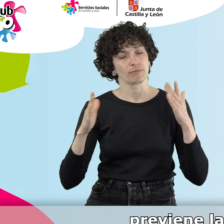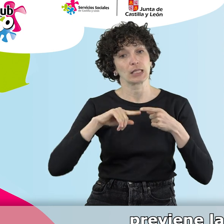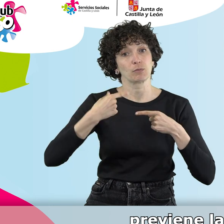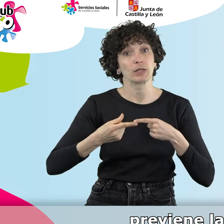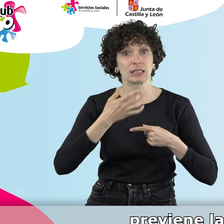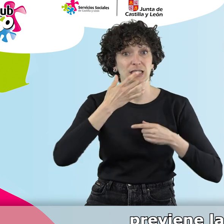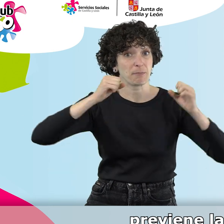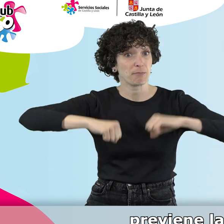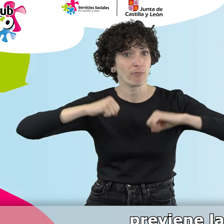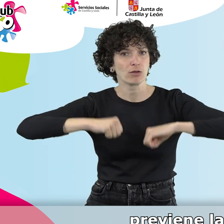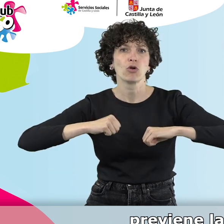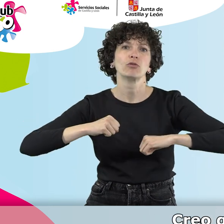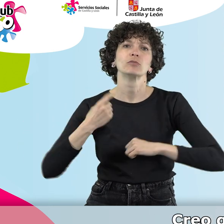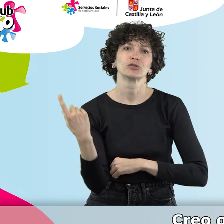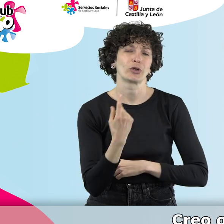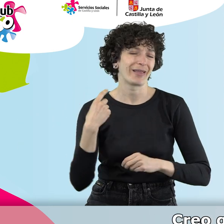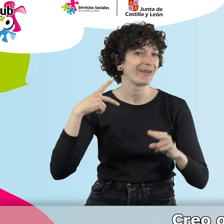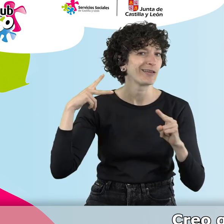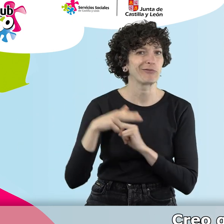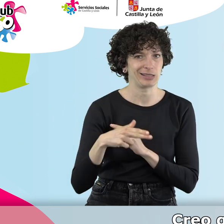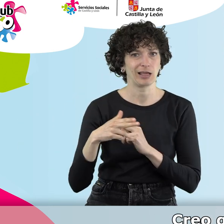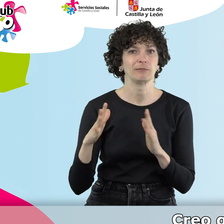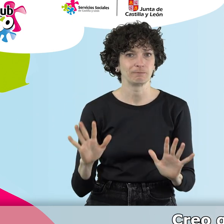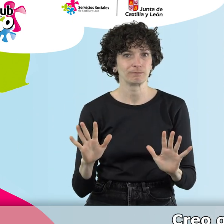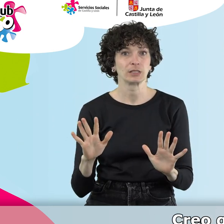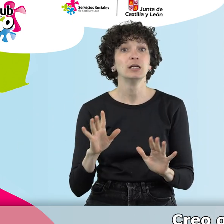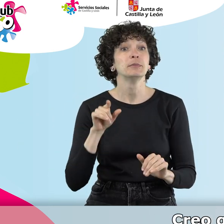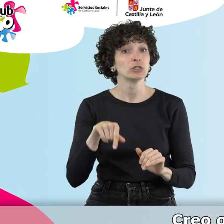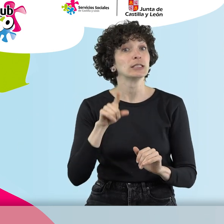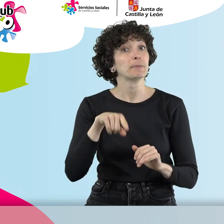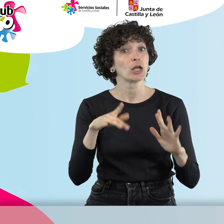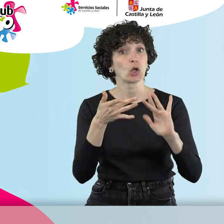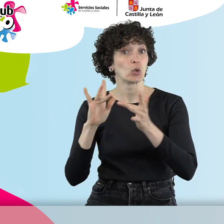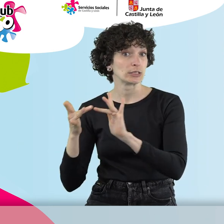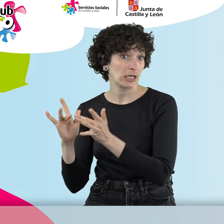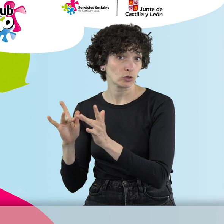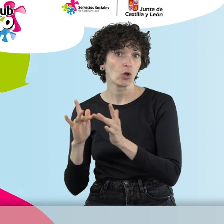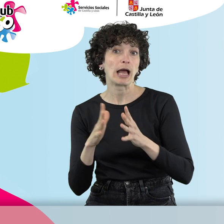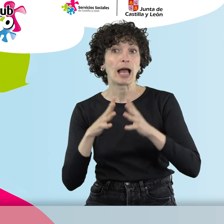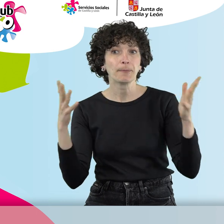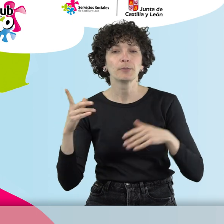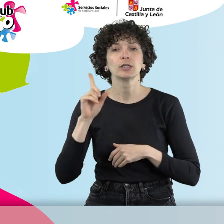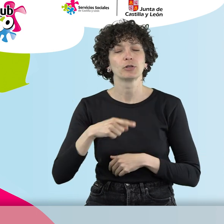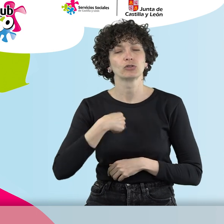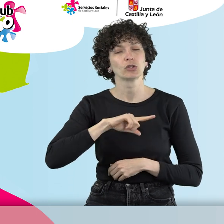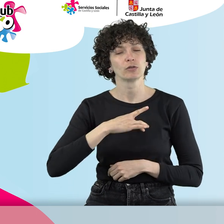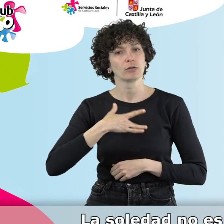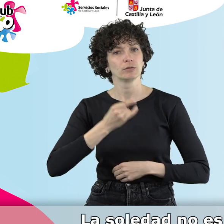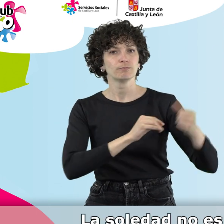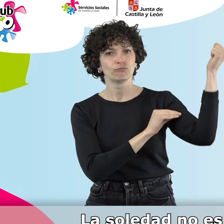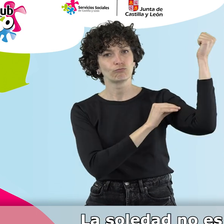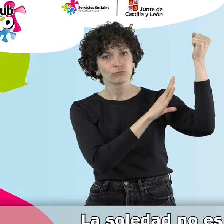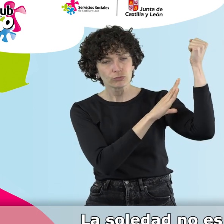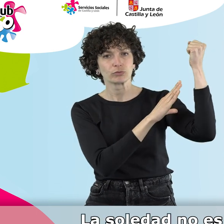la soledad cuando uno es mayor. Creo que además de tener esa red amplia, creo que nos tenemos que empoderar. ¿Sabes?